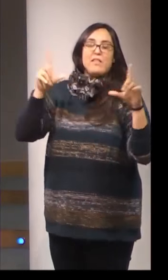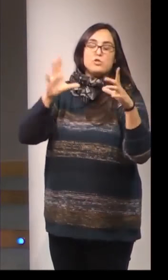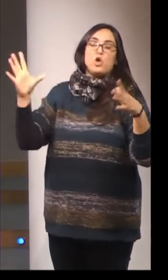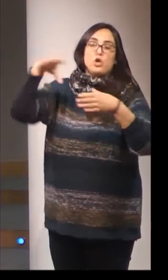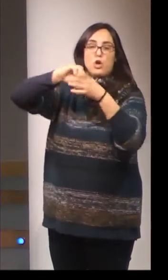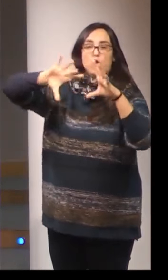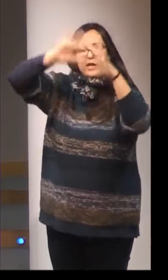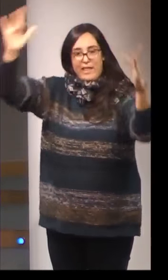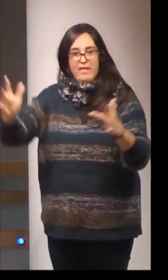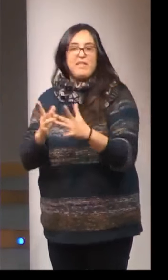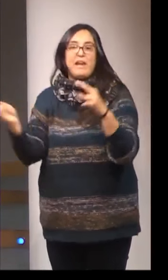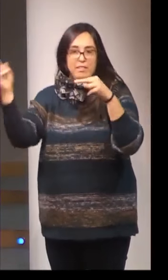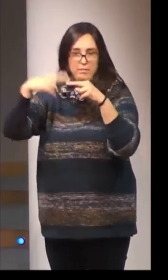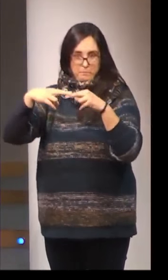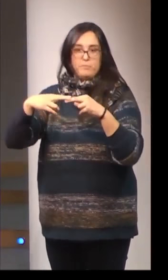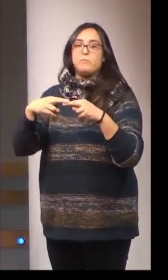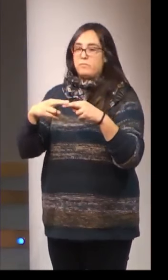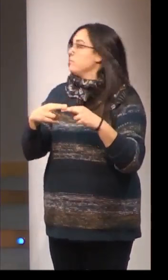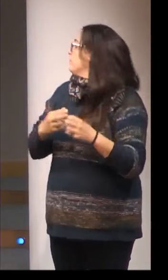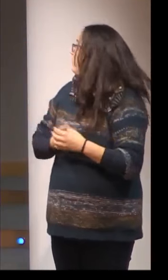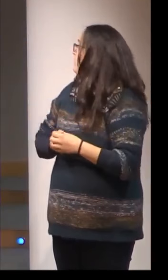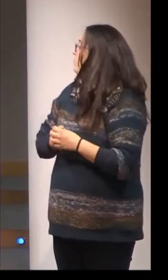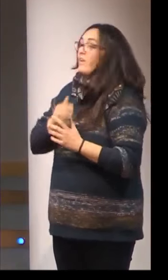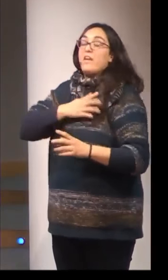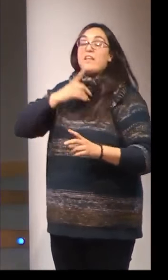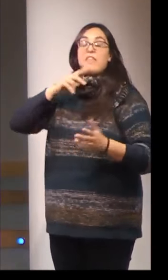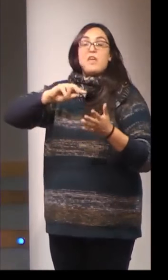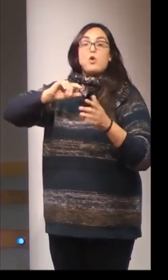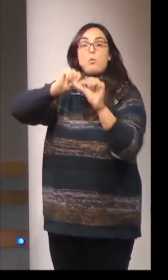tres elementos y siempre hablando de la televisión conectada.